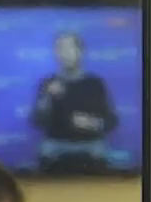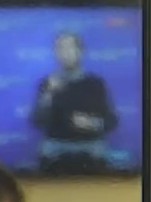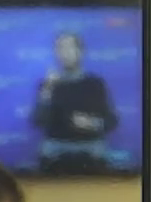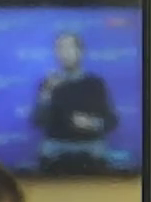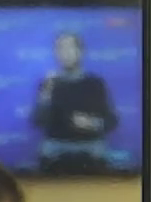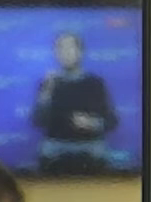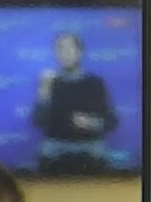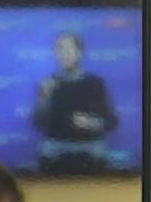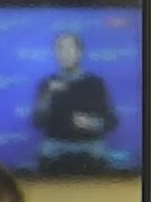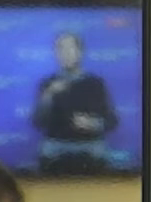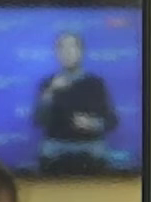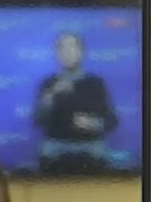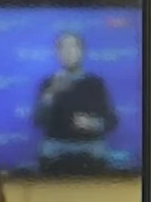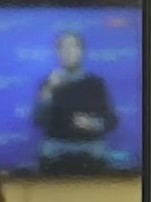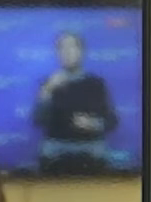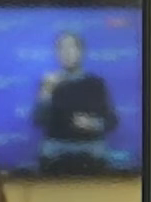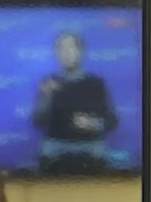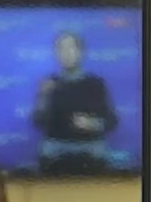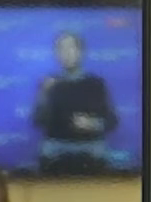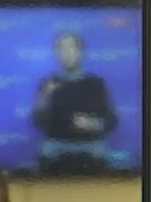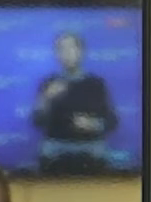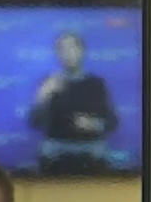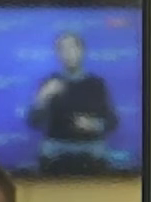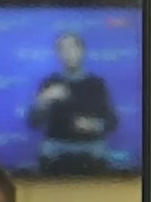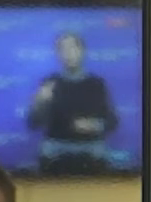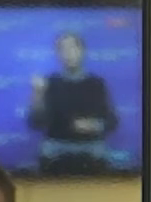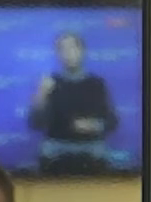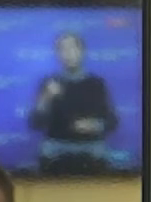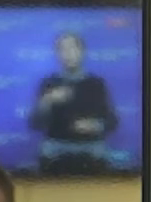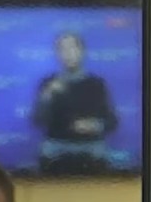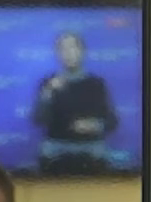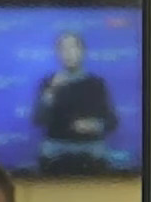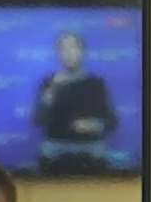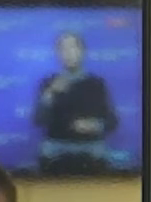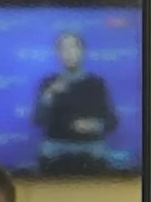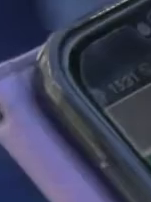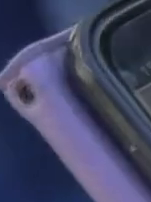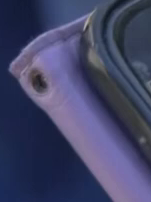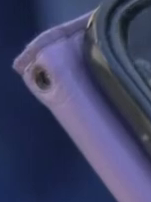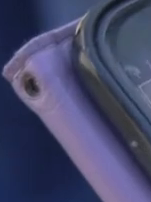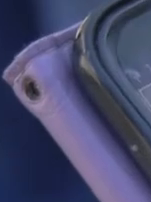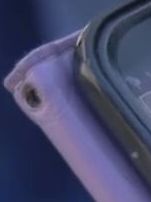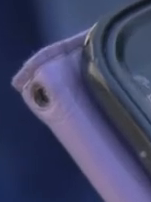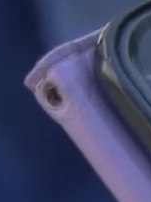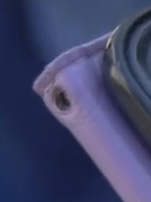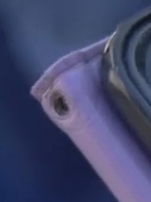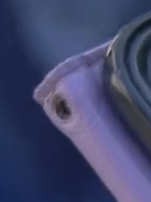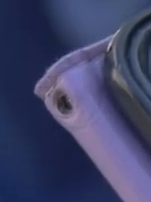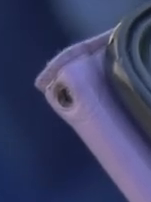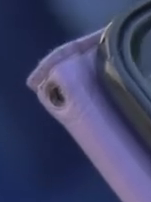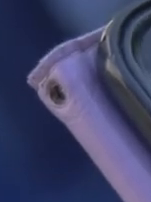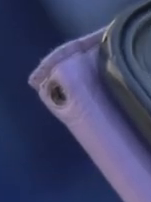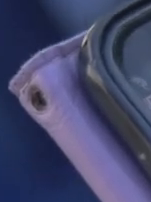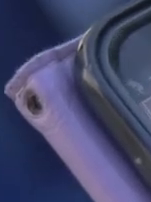У Дніпрі презентували мобільний додаток для людей з порушеннями зору – «Дніпро GPS Inclusive». Він дозволяє